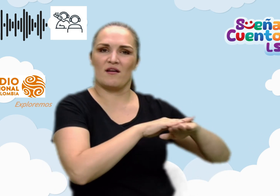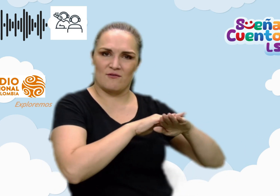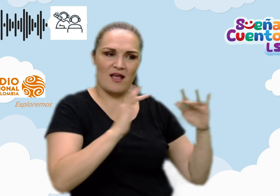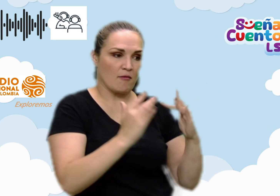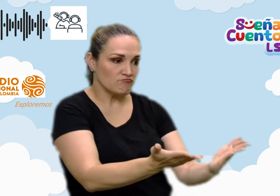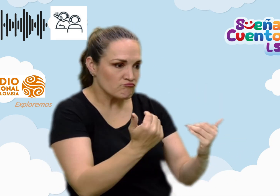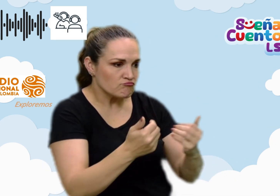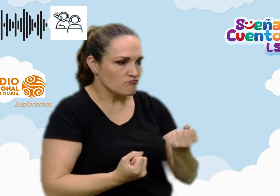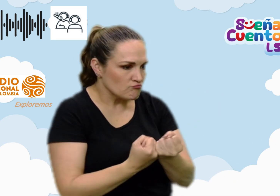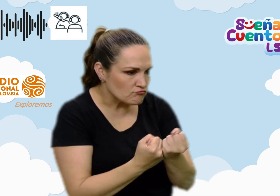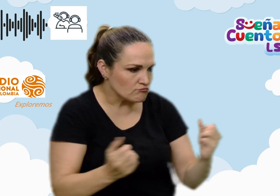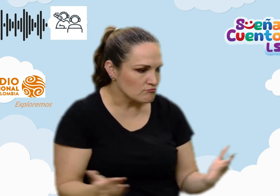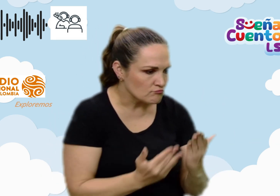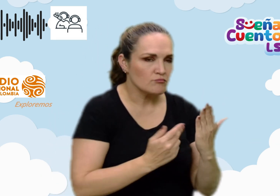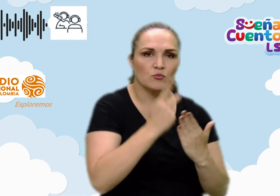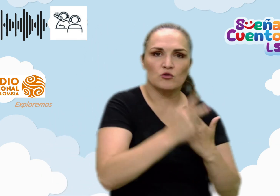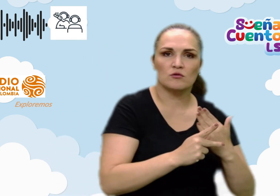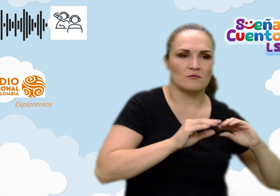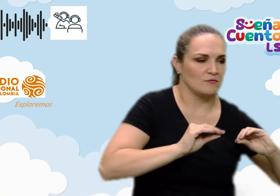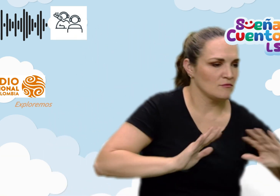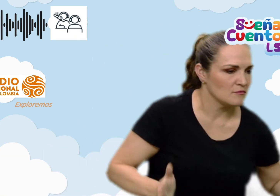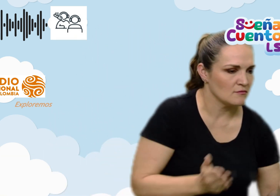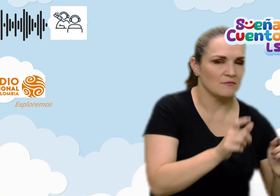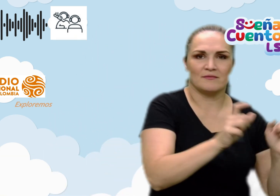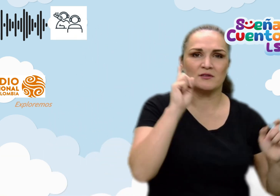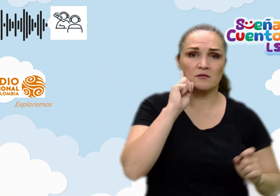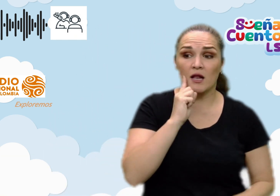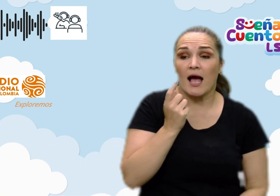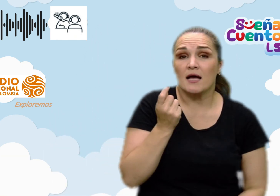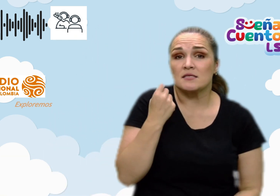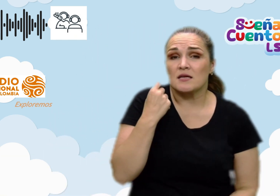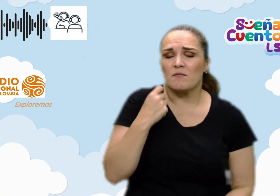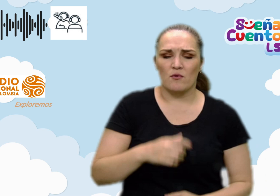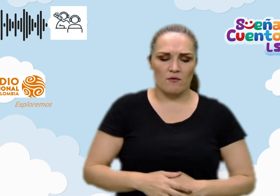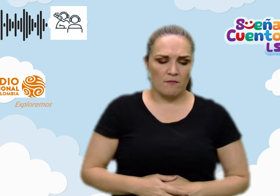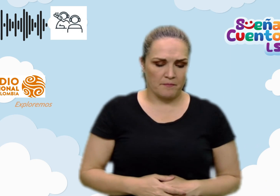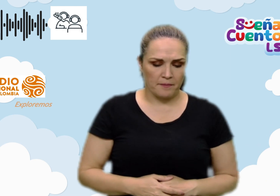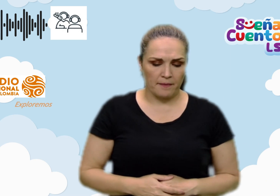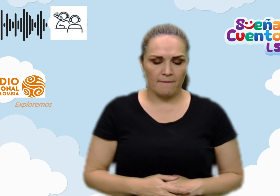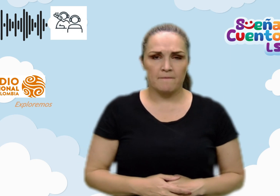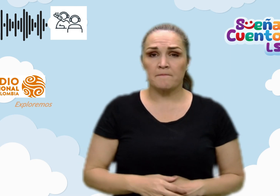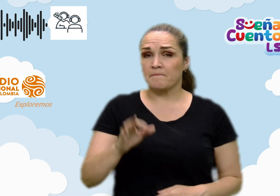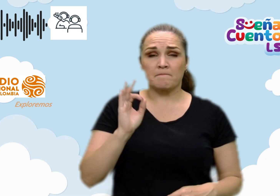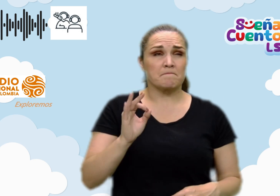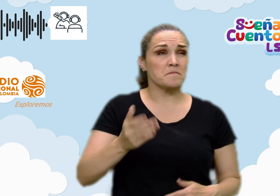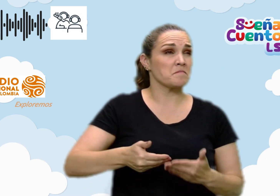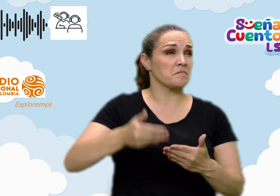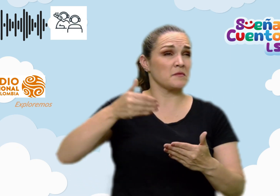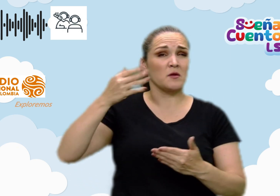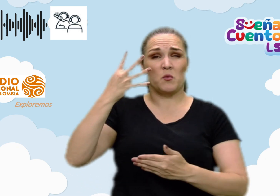el espacio para convocatorias y apoyar procesos de elaboración de contenidos. Yo te digo hace poco,